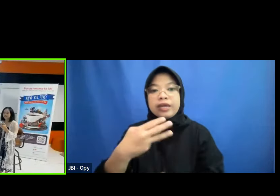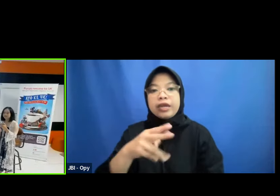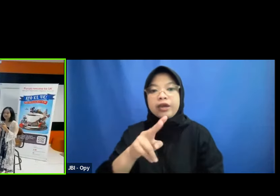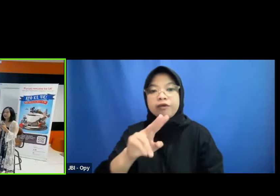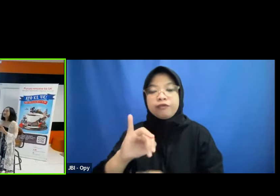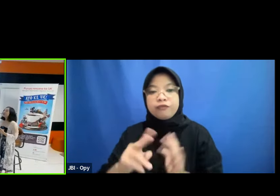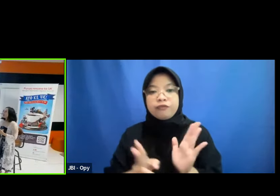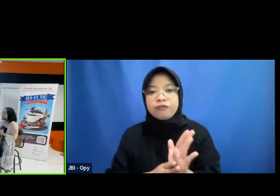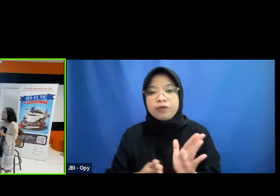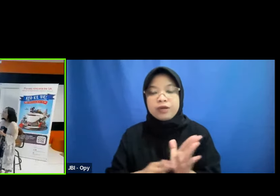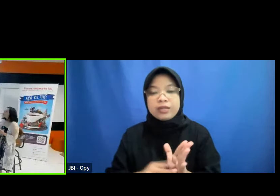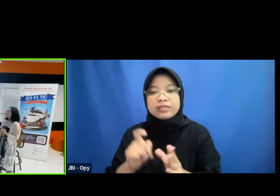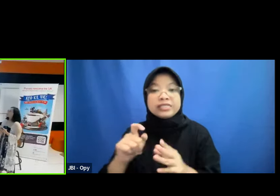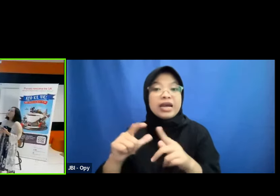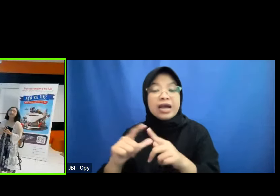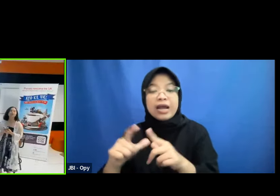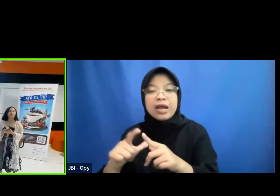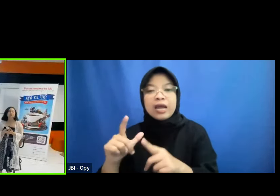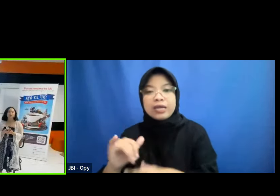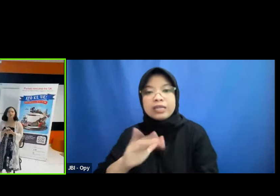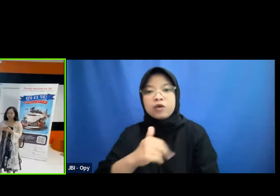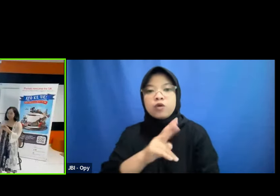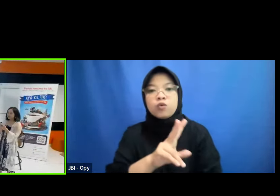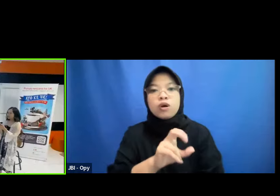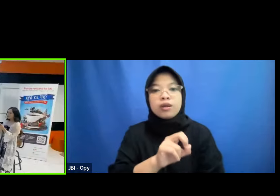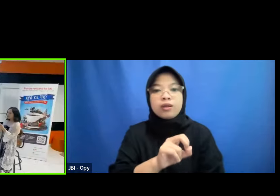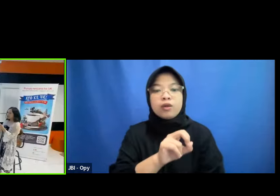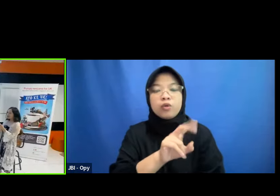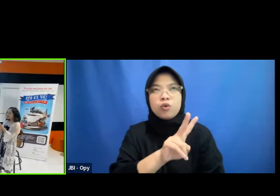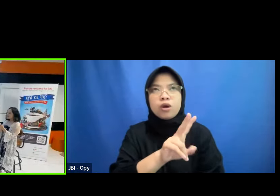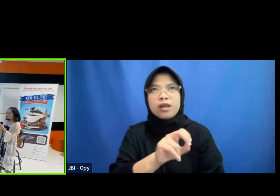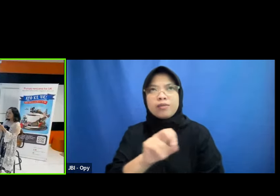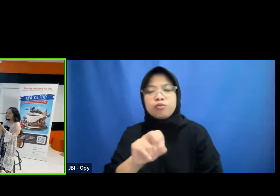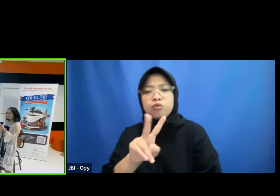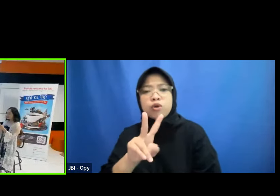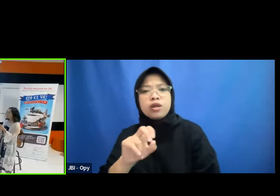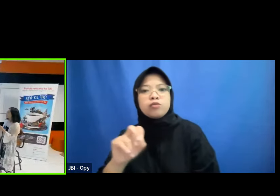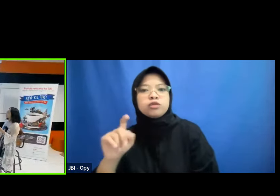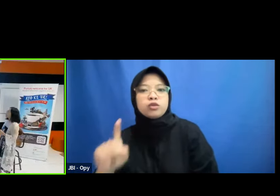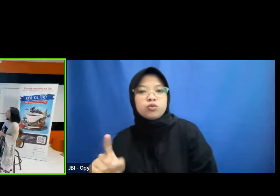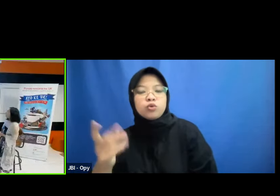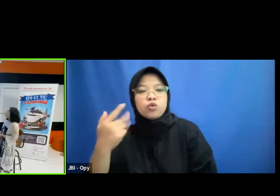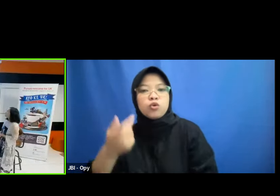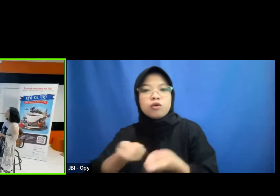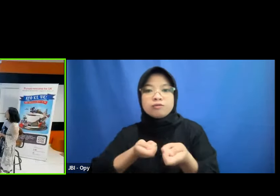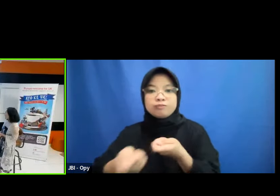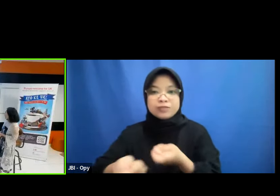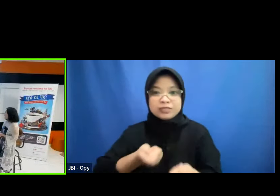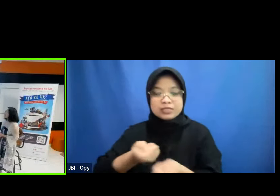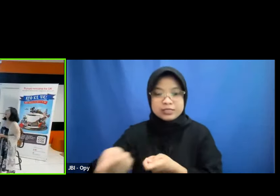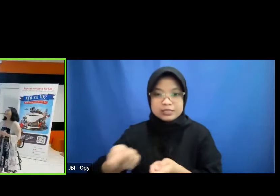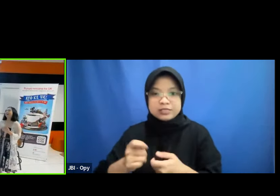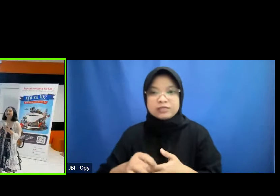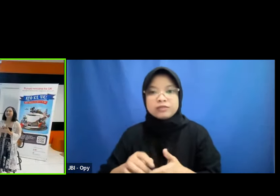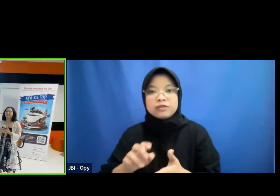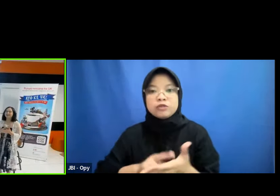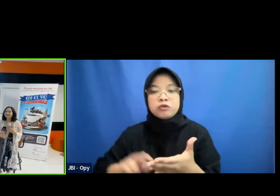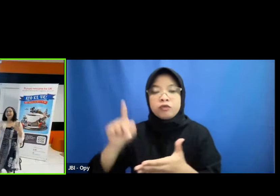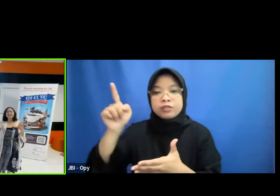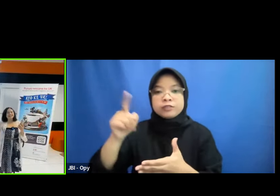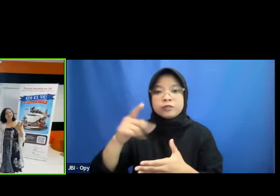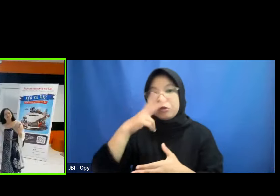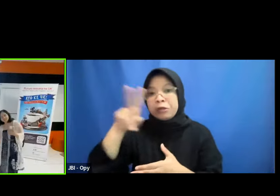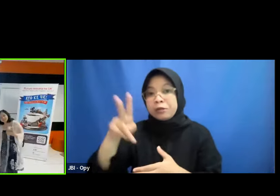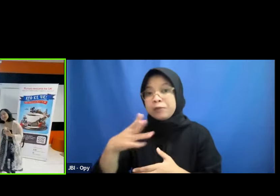Kevin alumni1 dulu m edb Oke